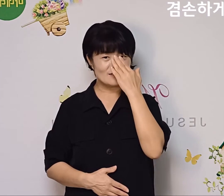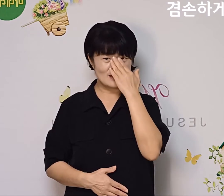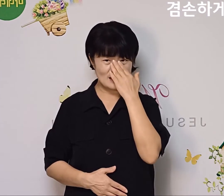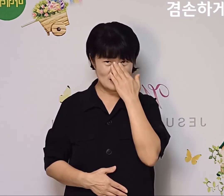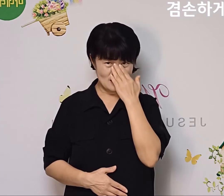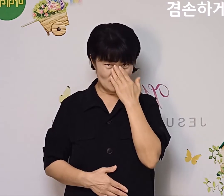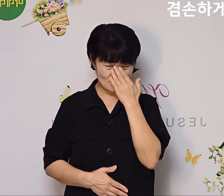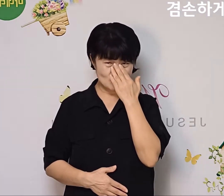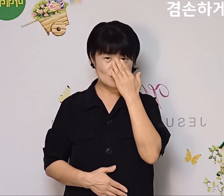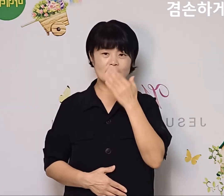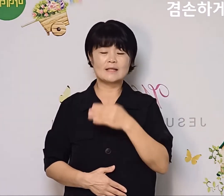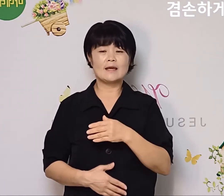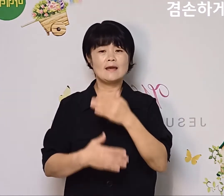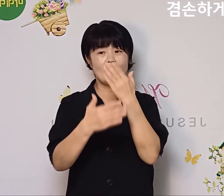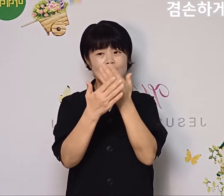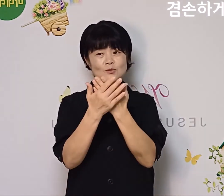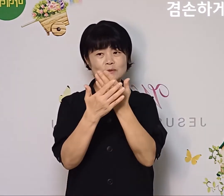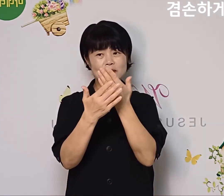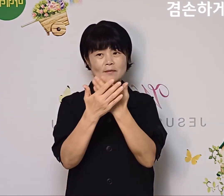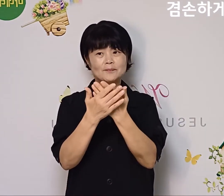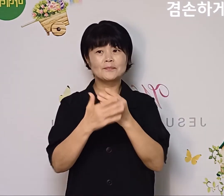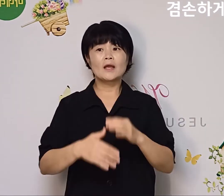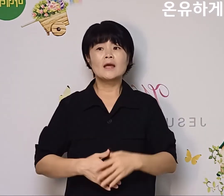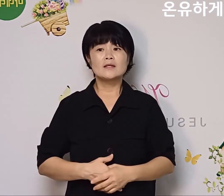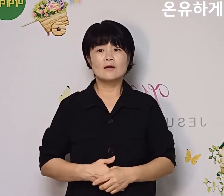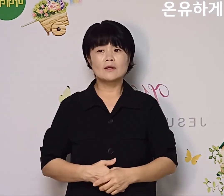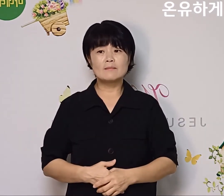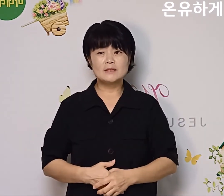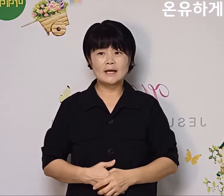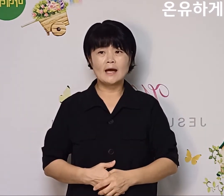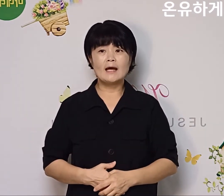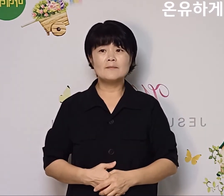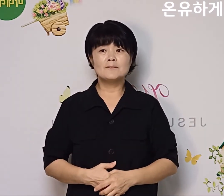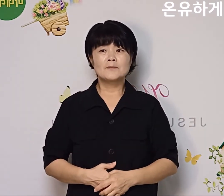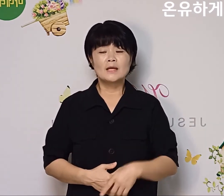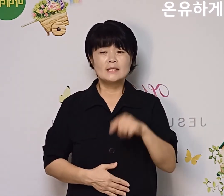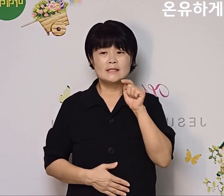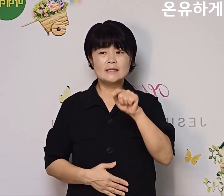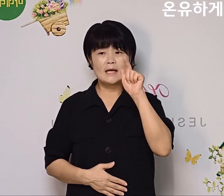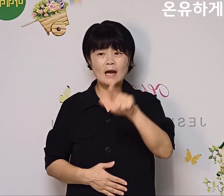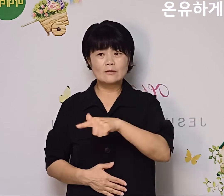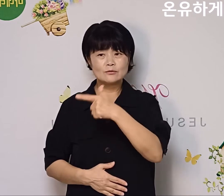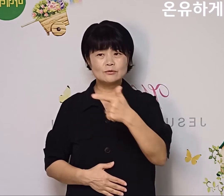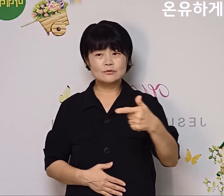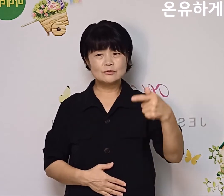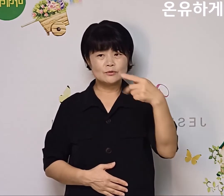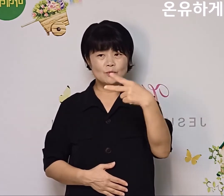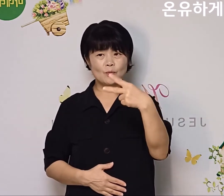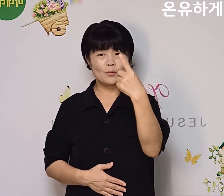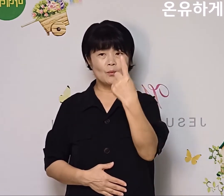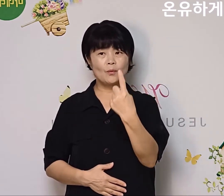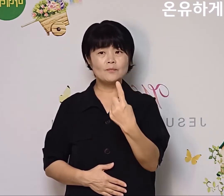이렇게 겸손하게 하소서. 연결합니다. 이 하루도